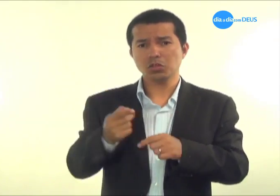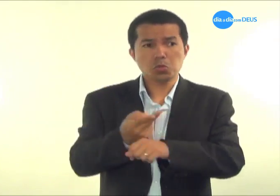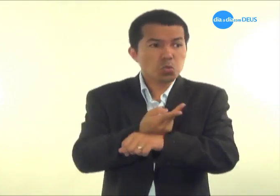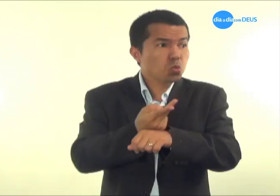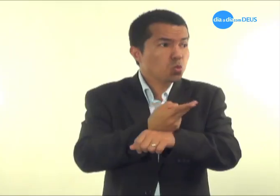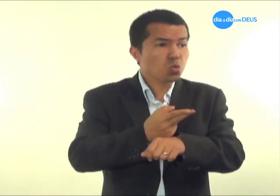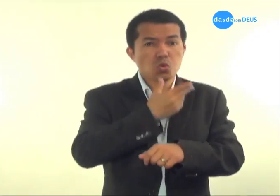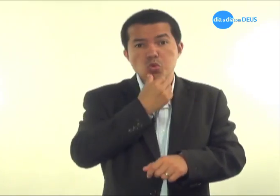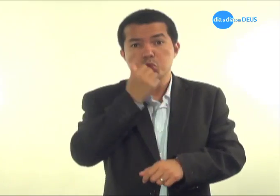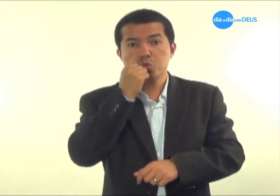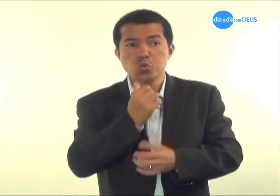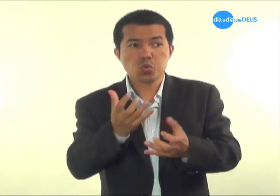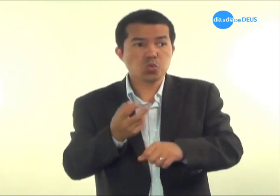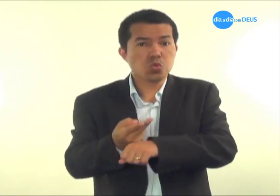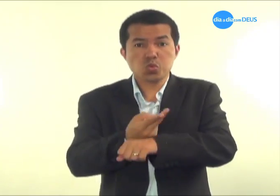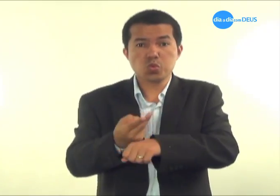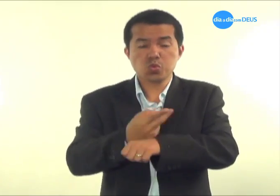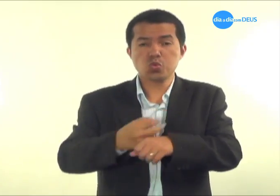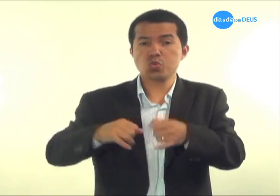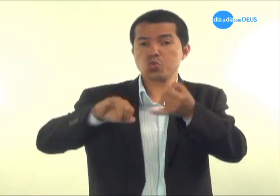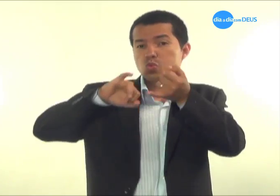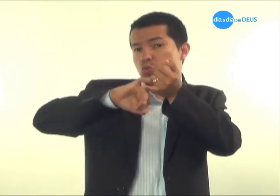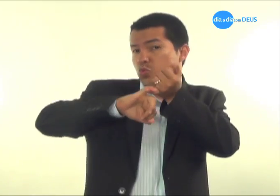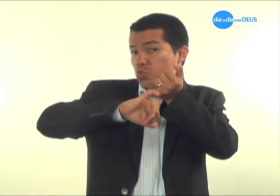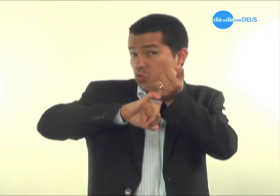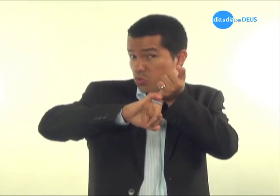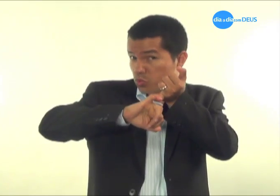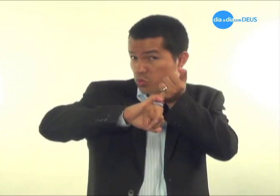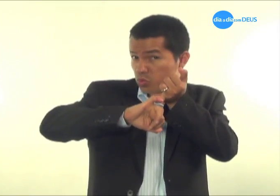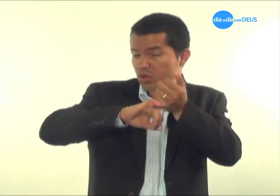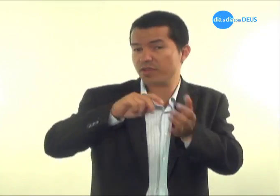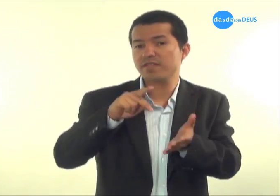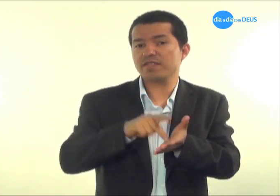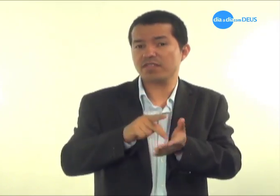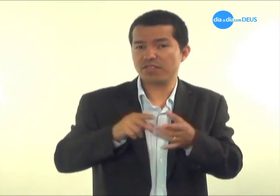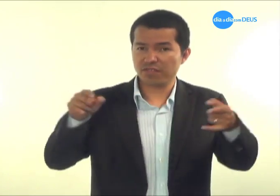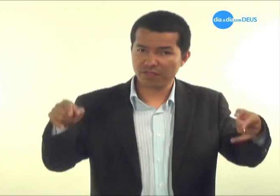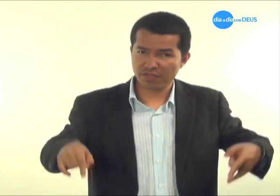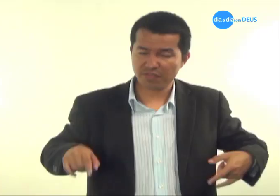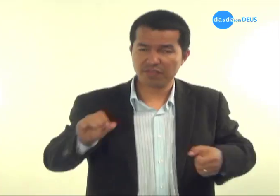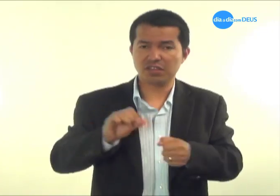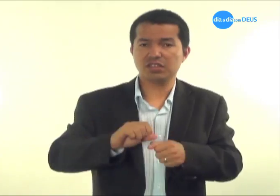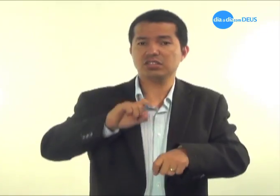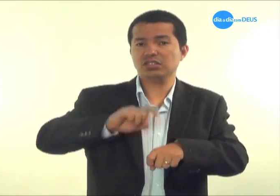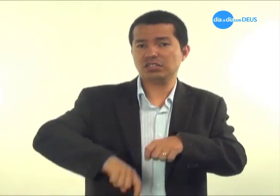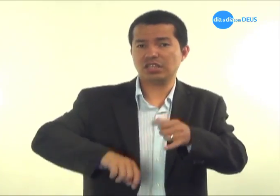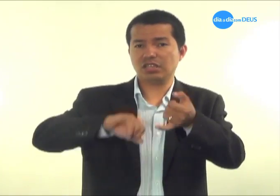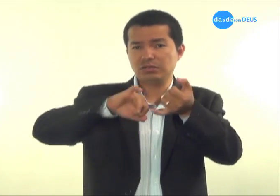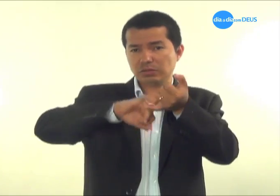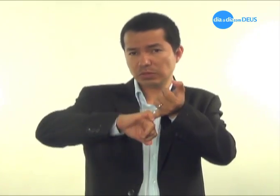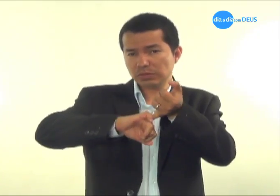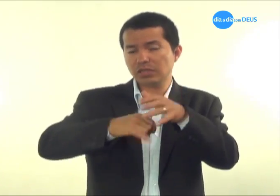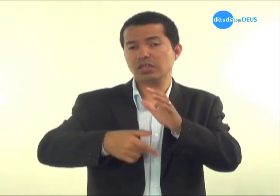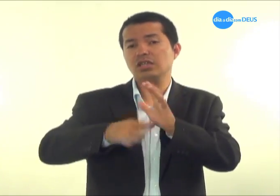crente, homem e mulher, estão indo dormir na cama, fazendo sexo, antes